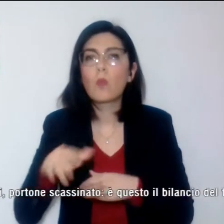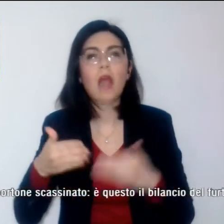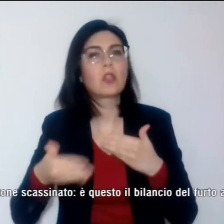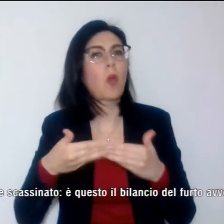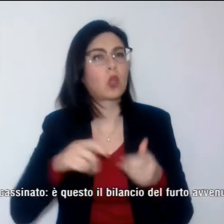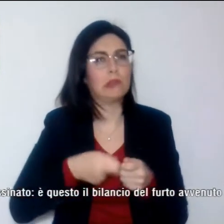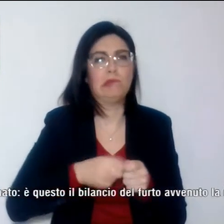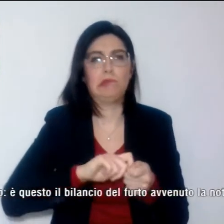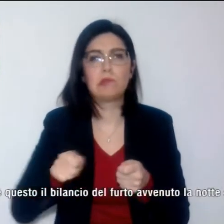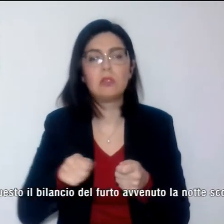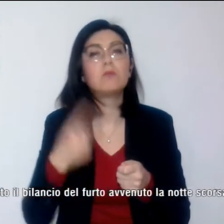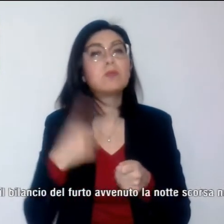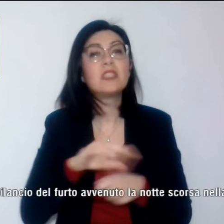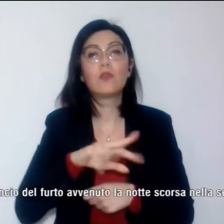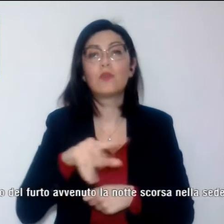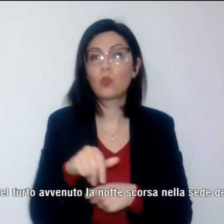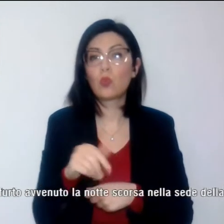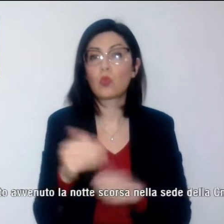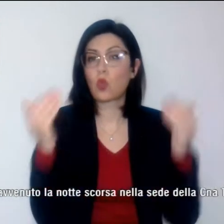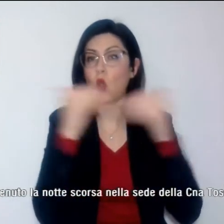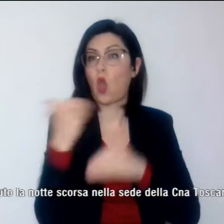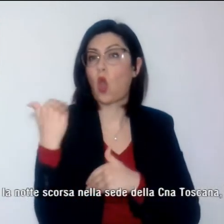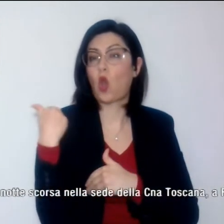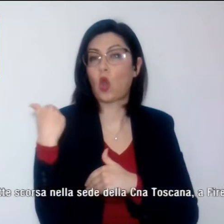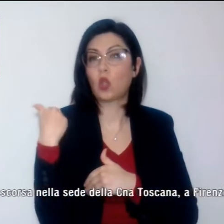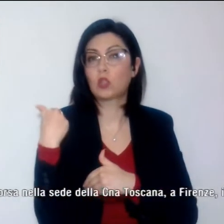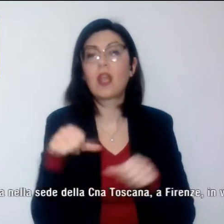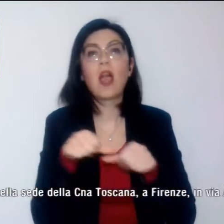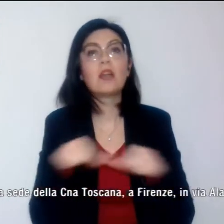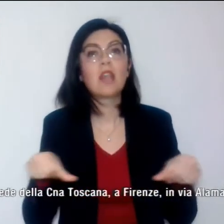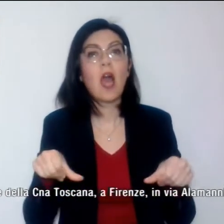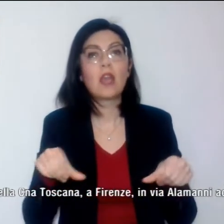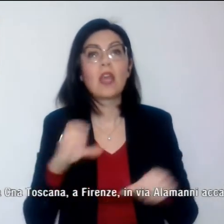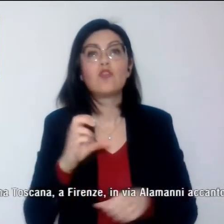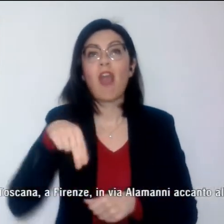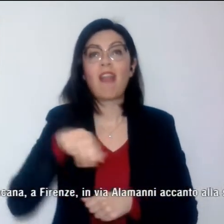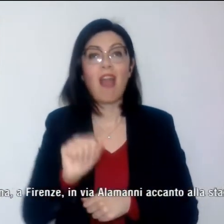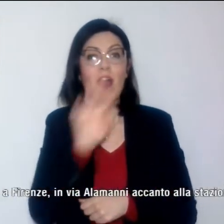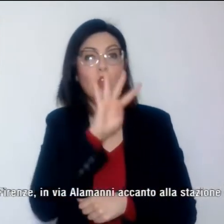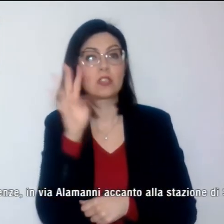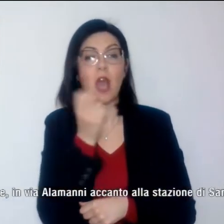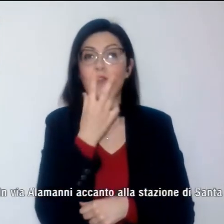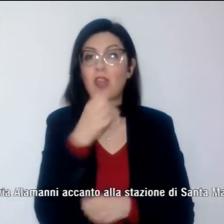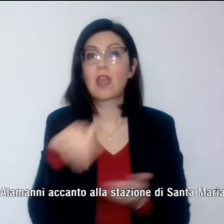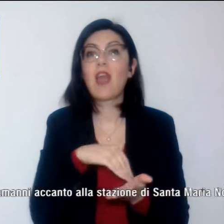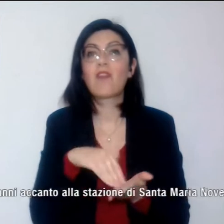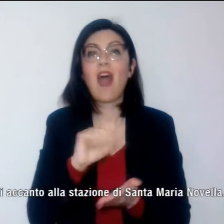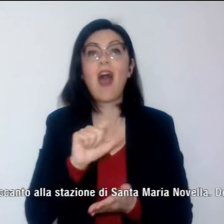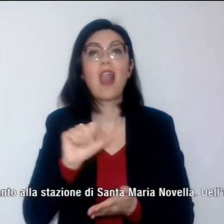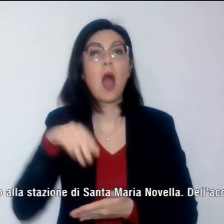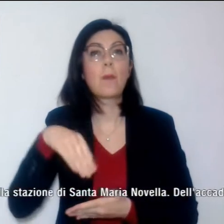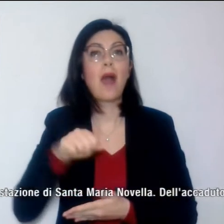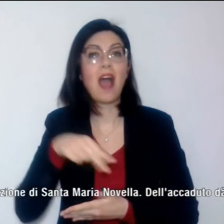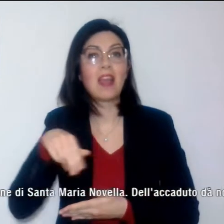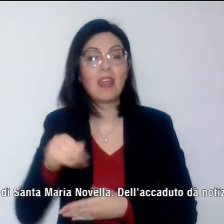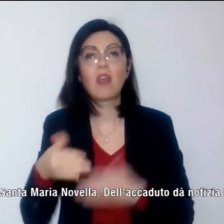bilancio del furto avvenuto la notte scorsa nella sede della cna toscana firenze in via alamanni accanto alla stazione